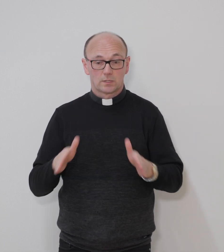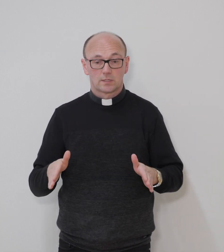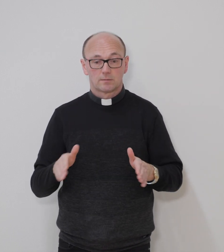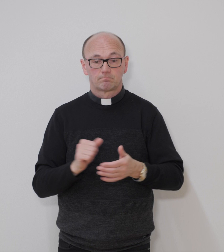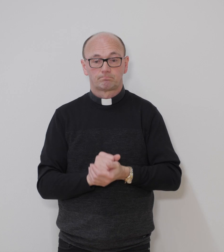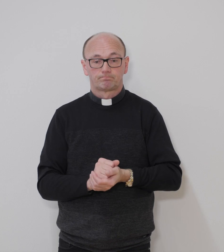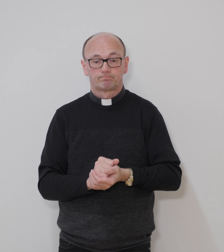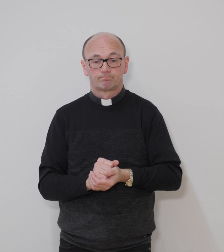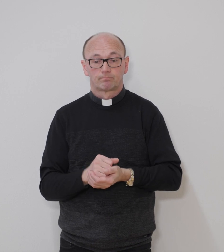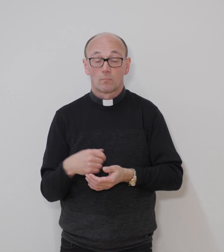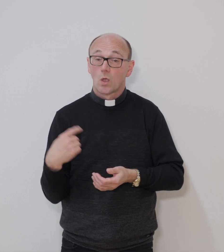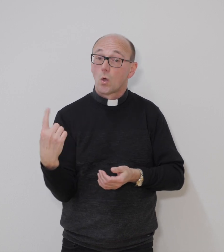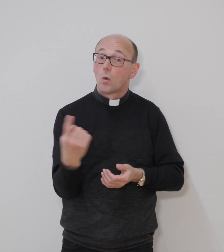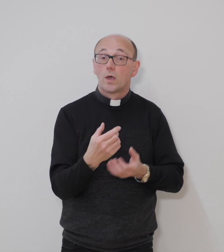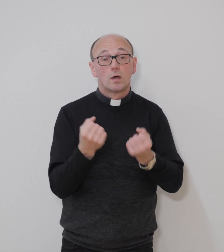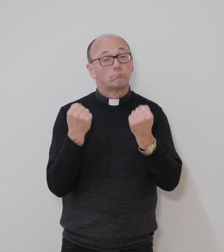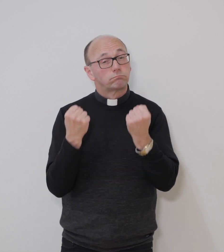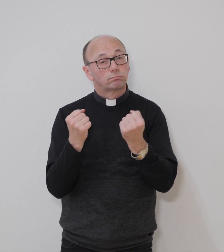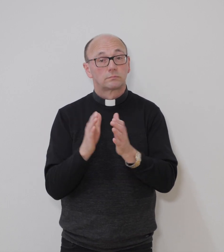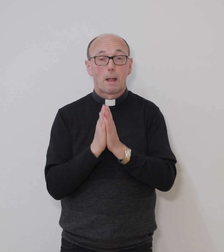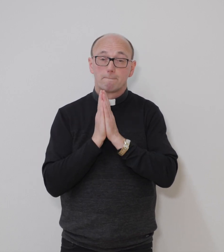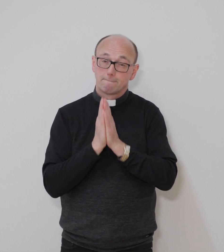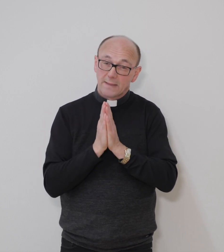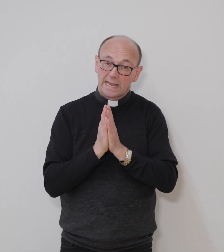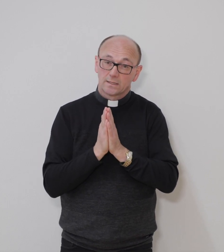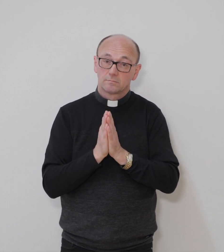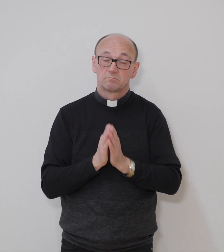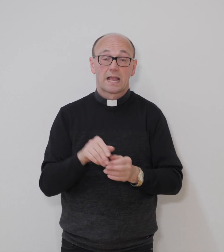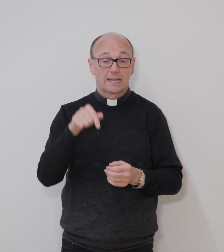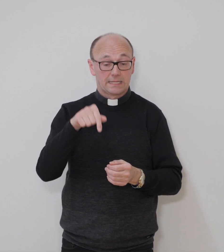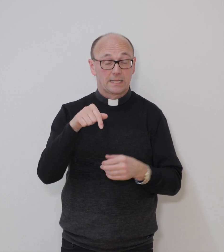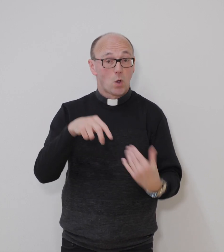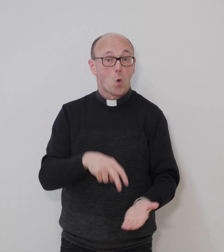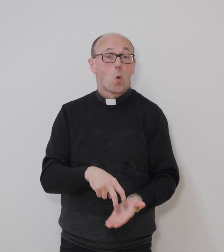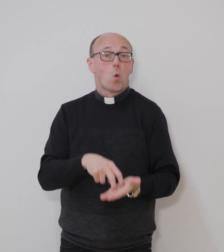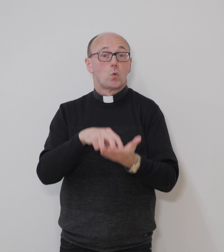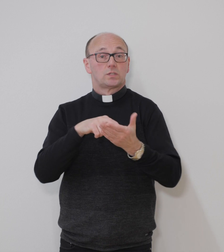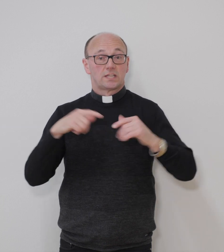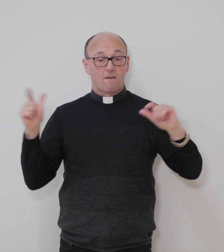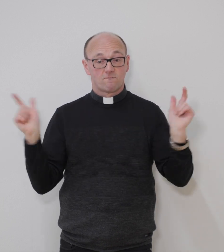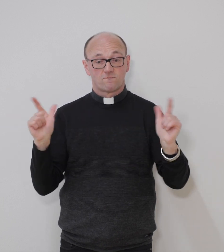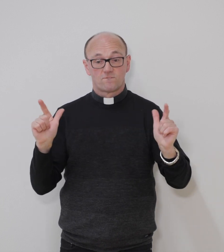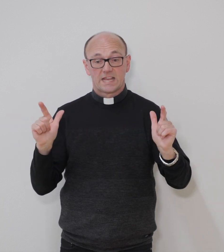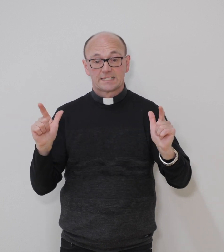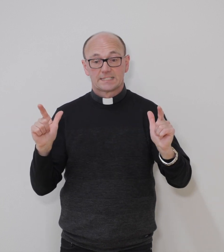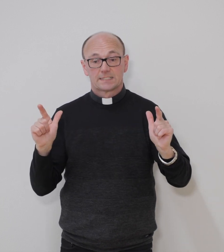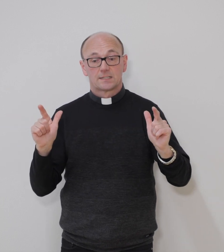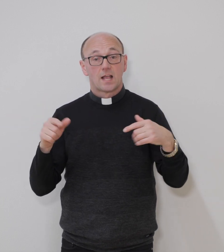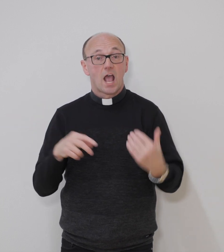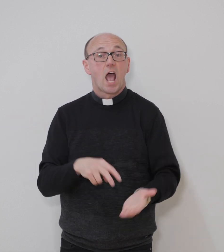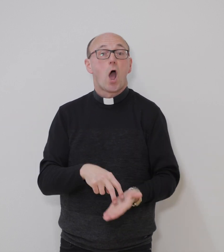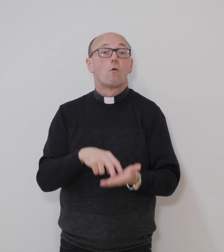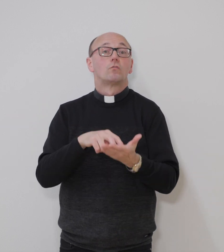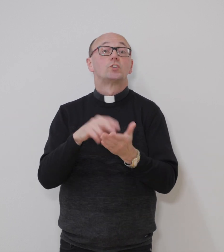und Corona-Angst. Dabei dürfen wir uns gewiss sein: Tod und Auferstehung Jesu besiegen nicht nur den